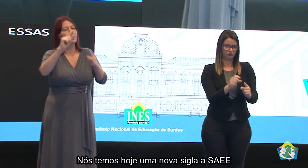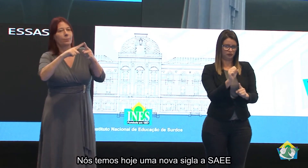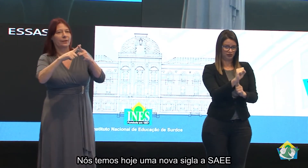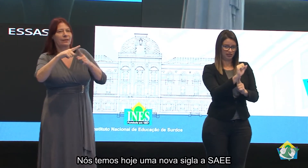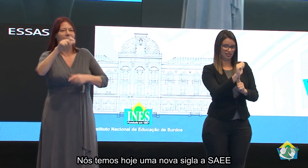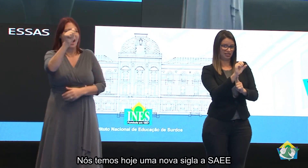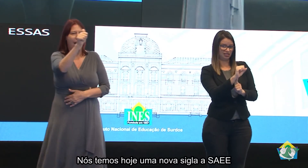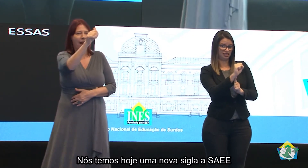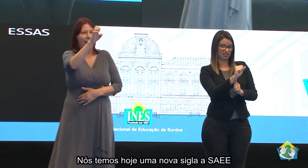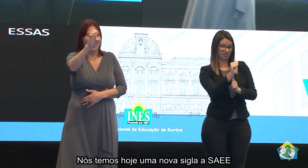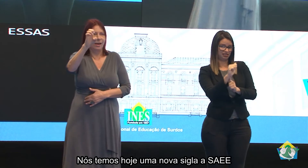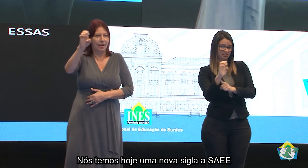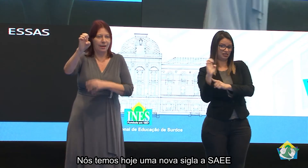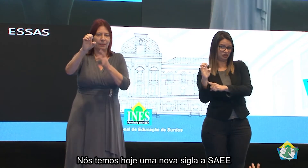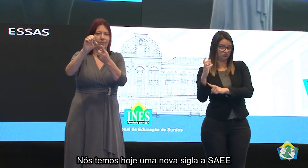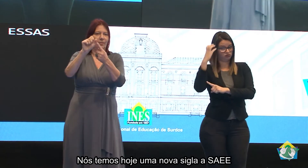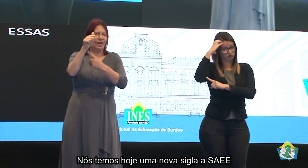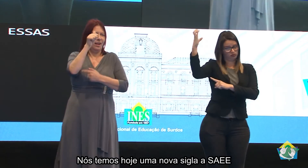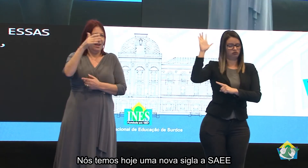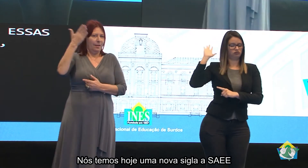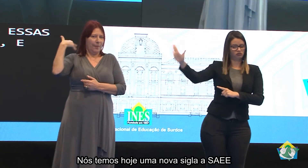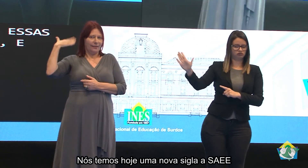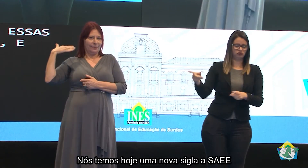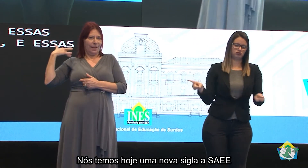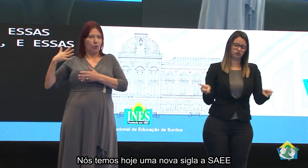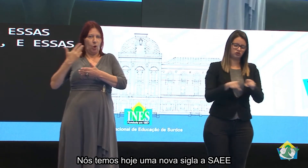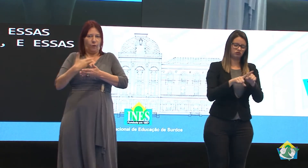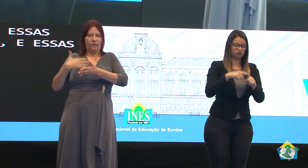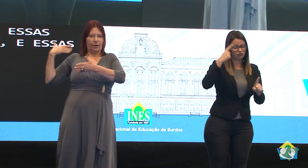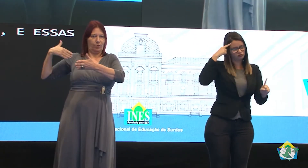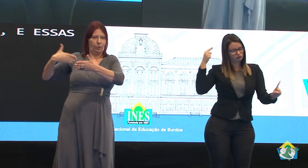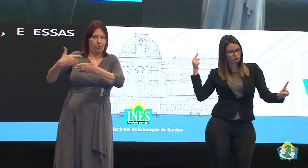Nós temos hoje uma nova sigla que é CAE,